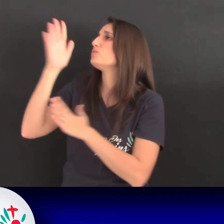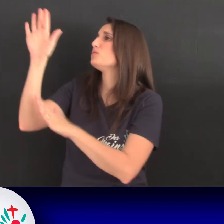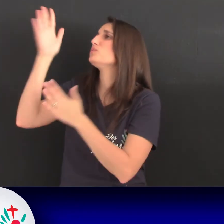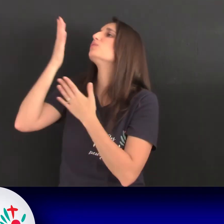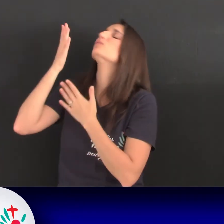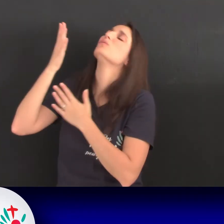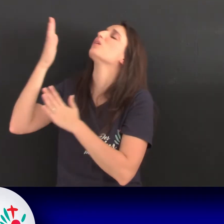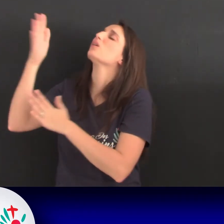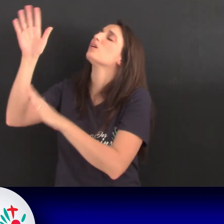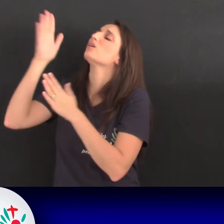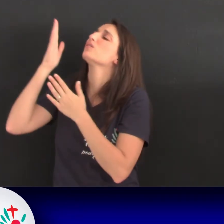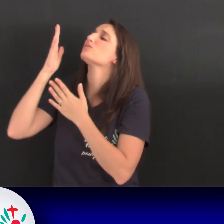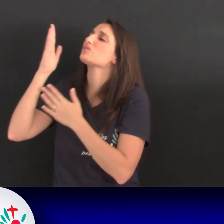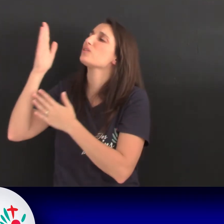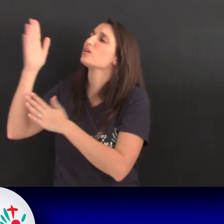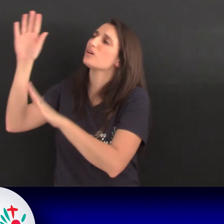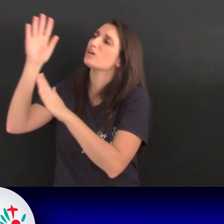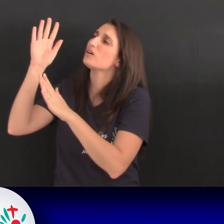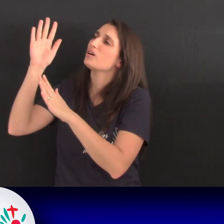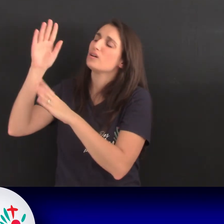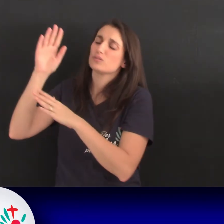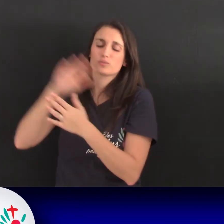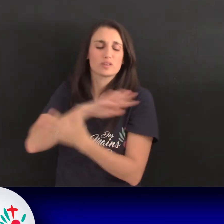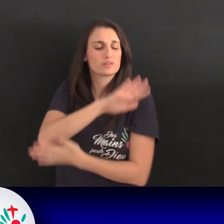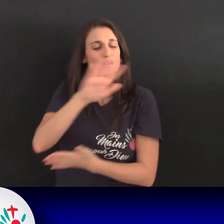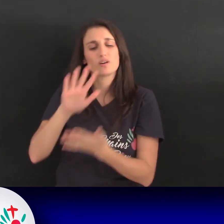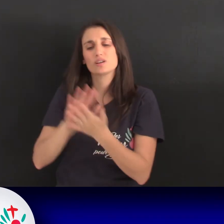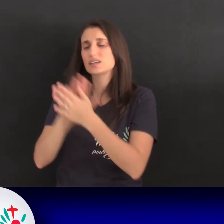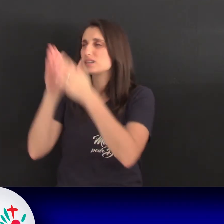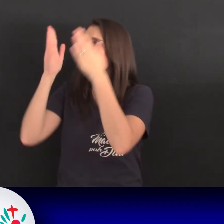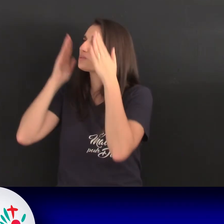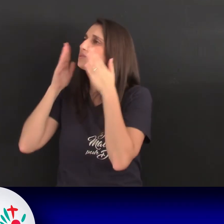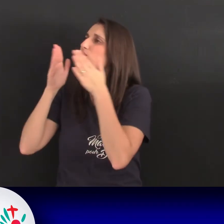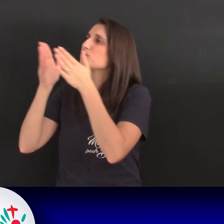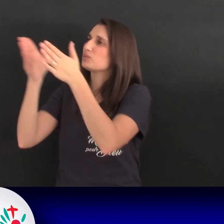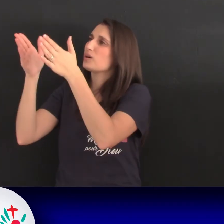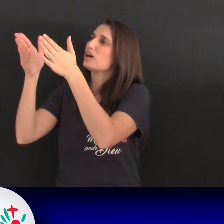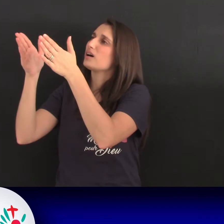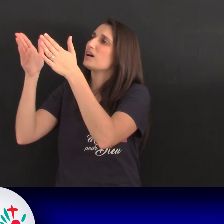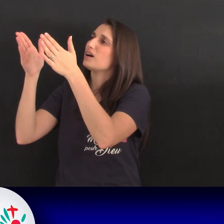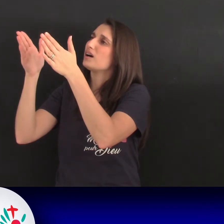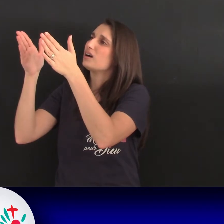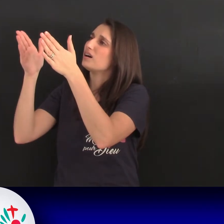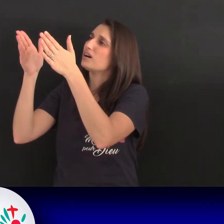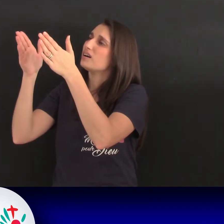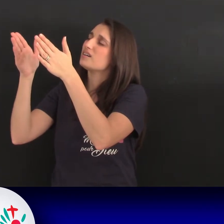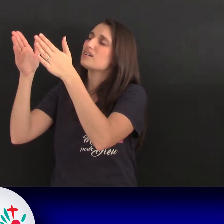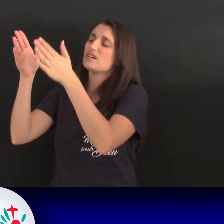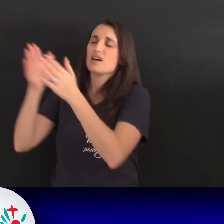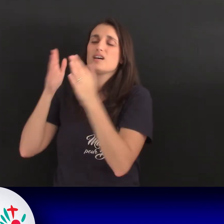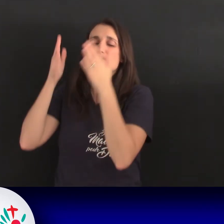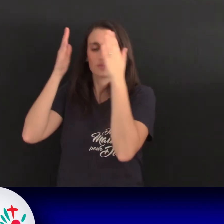la louange, tout est centré sur toi,